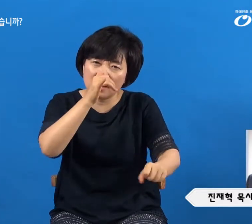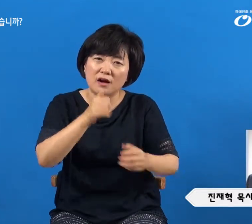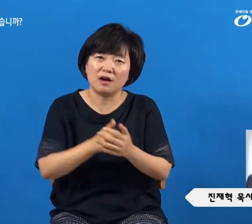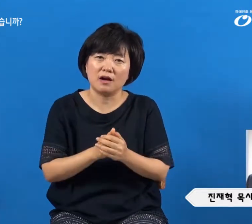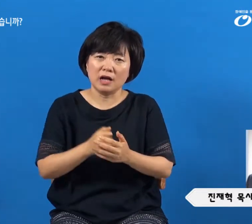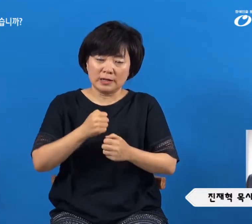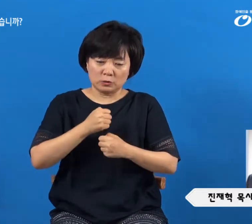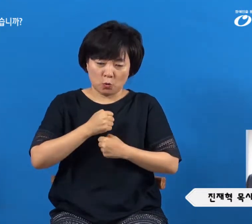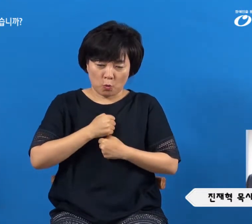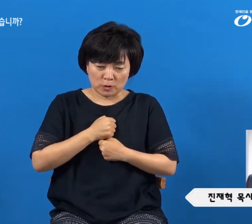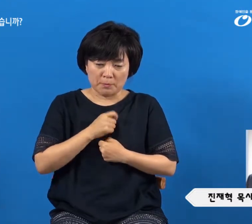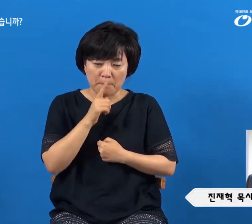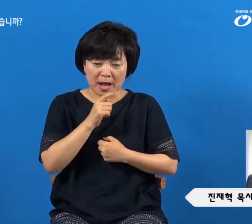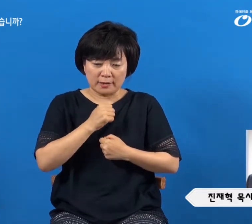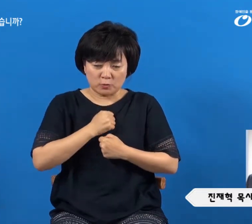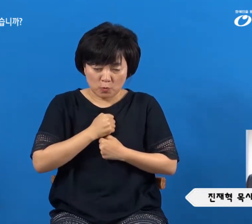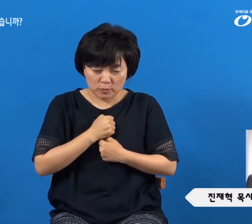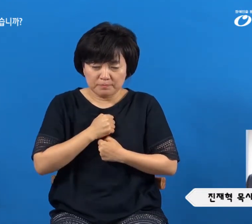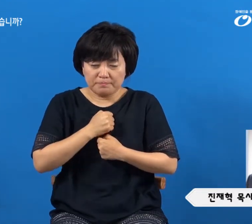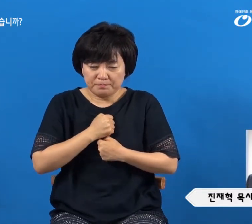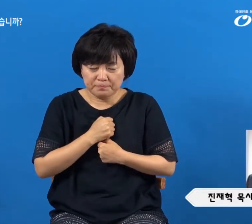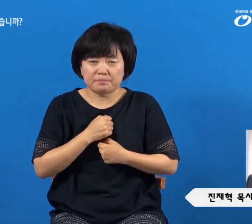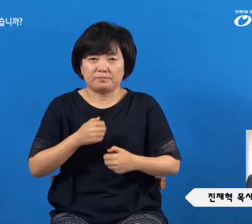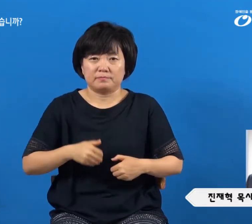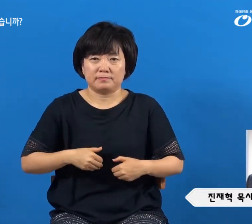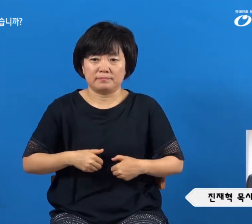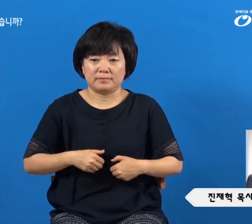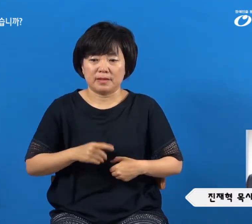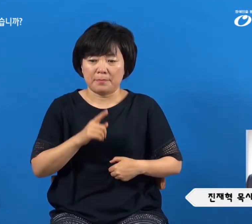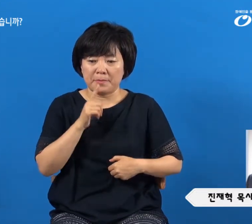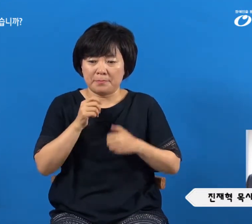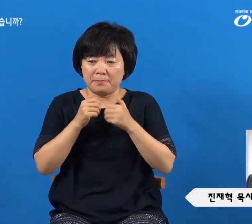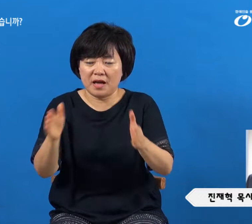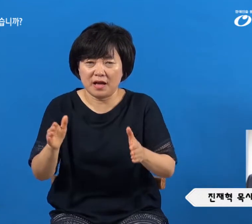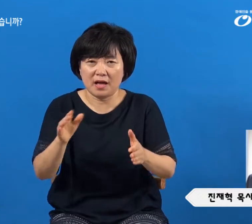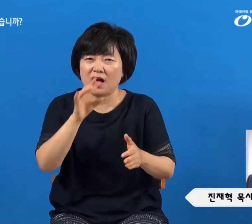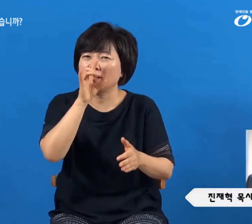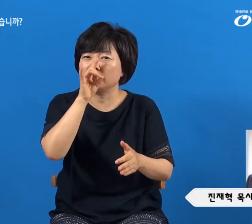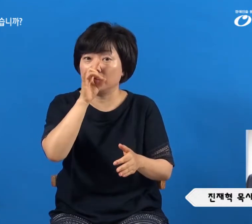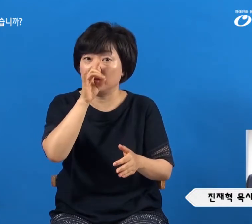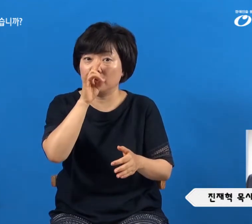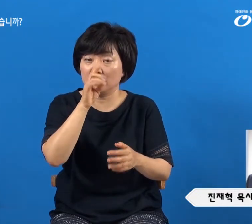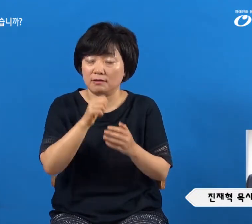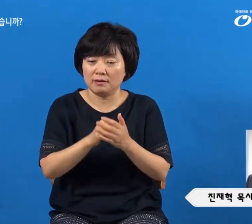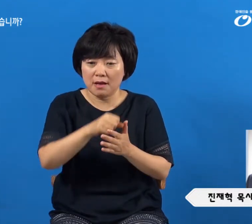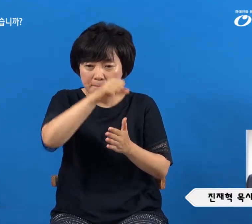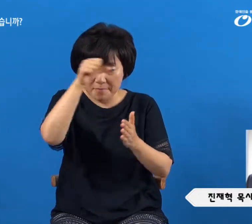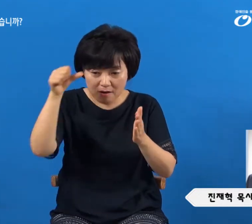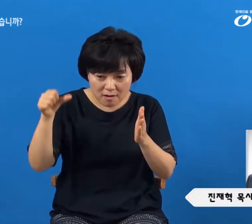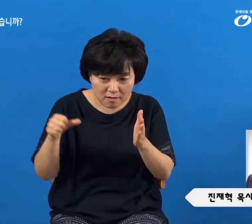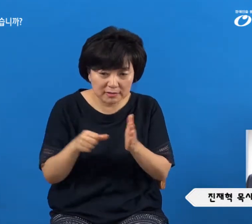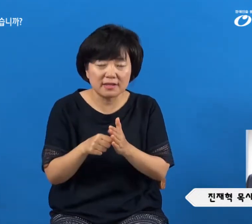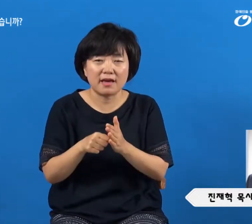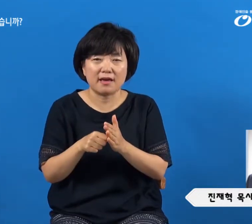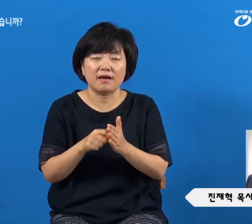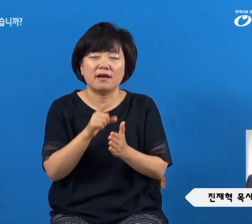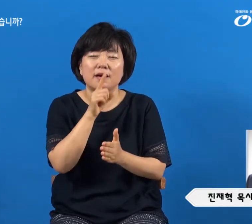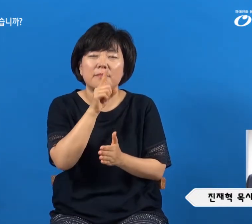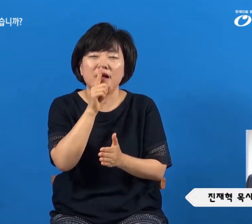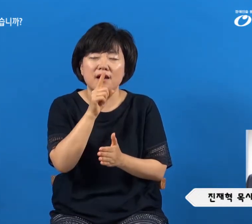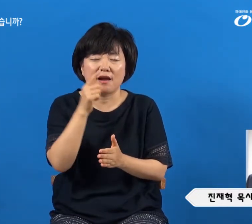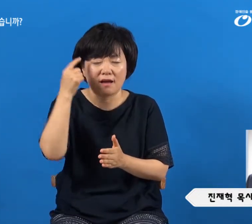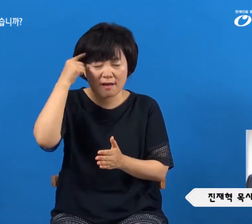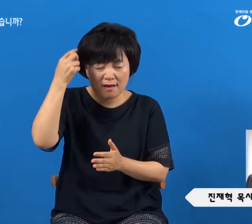이야기합니다. 신중해야 합니다. 해서는 안 될 말이 있습니다. 정말 평생 가는